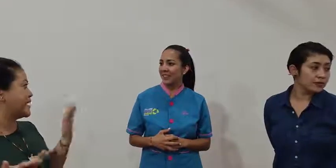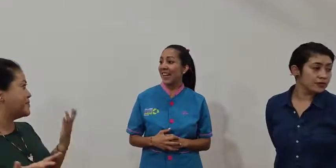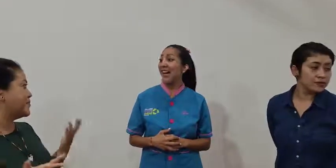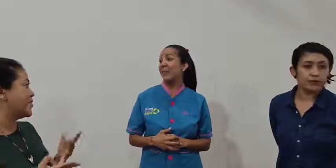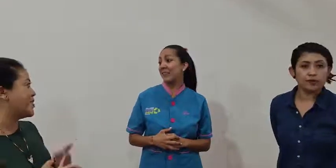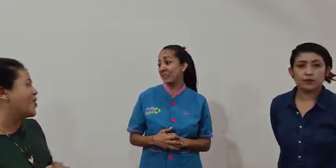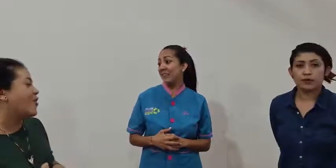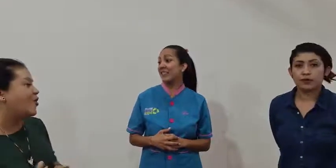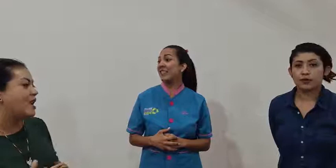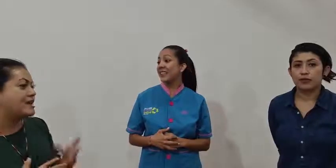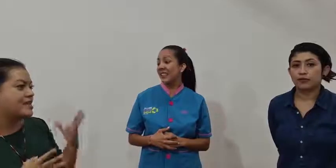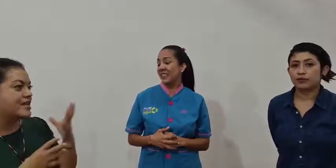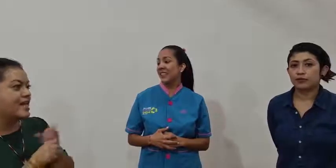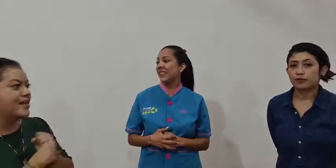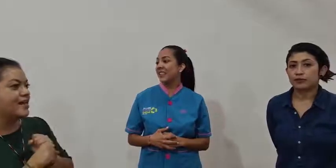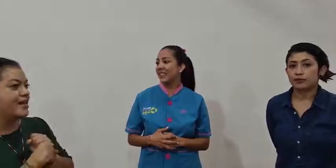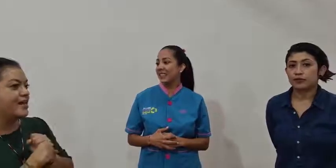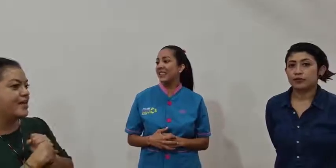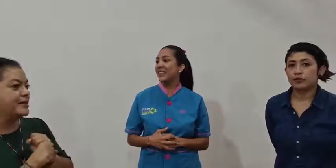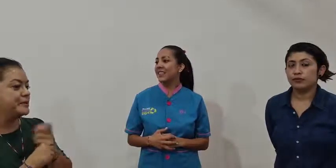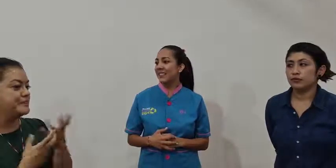ejemplo. Claro. O la seña de